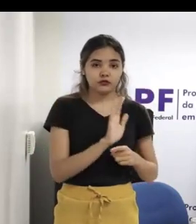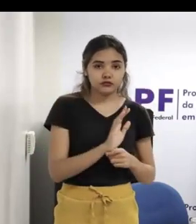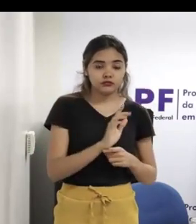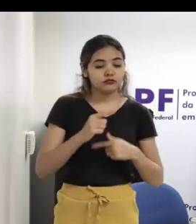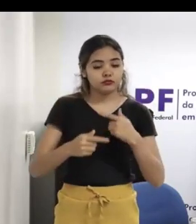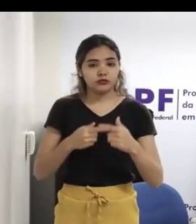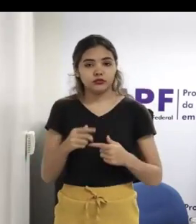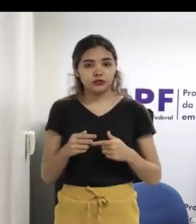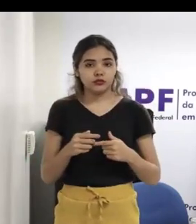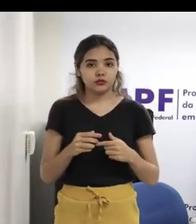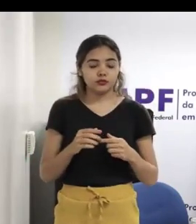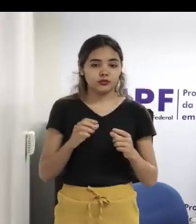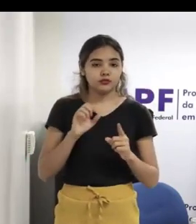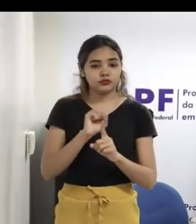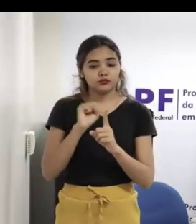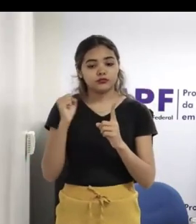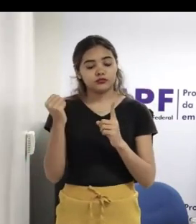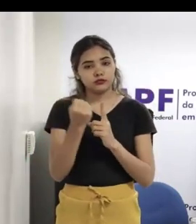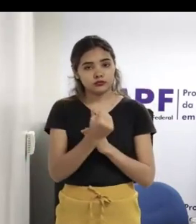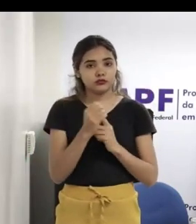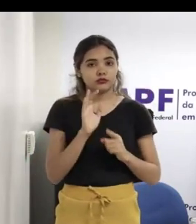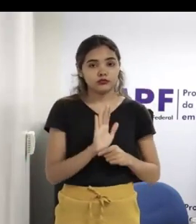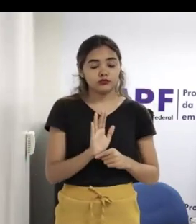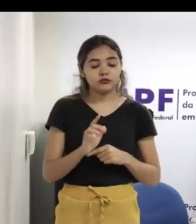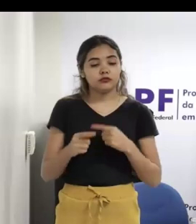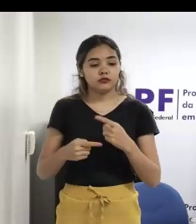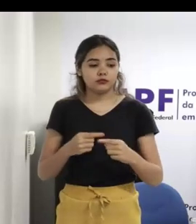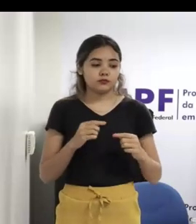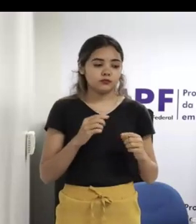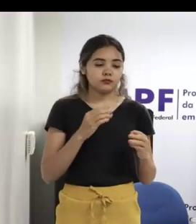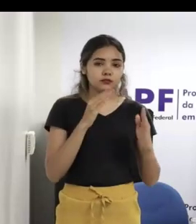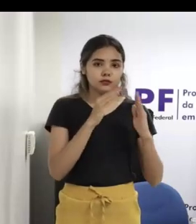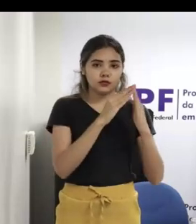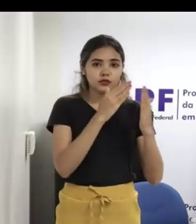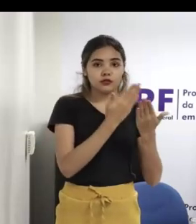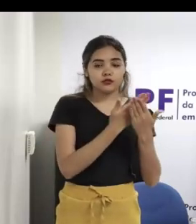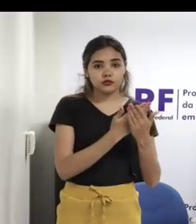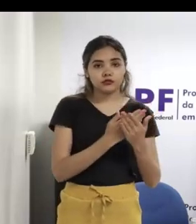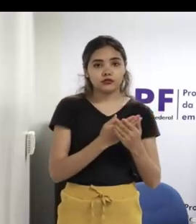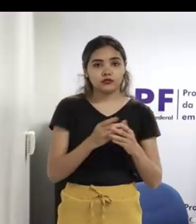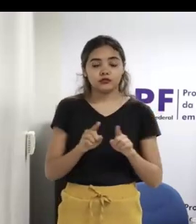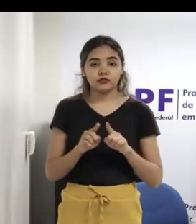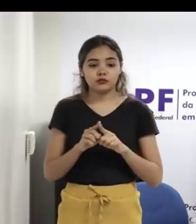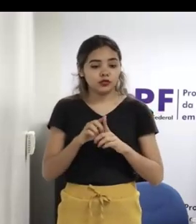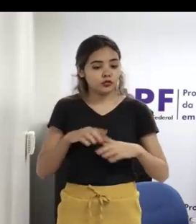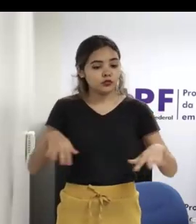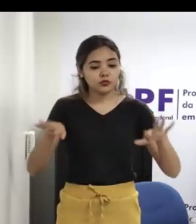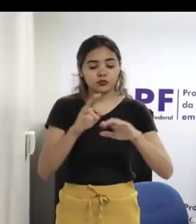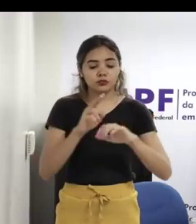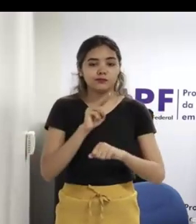est vigilante as escolas T que estar vigilantes nós temos que ter nossas organizações da sociedade